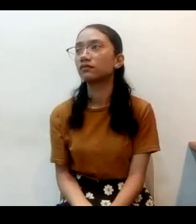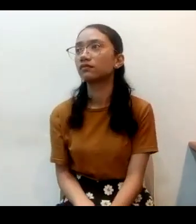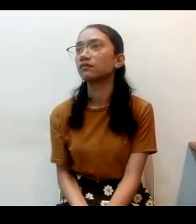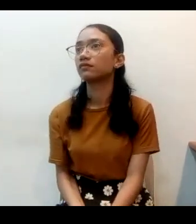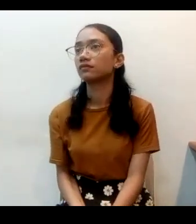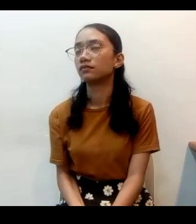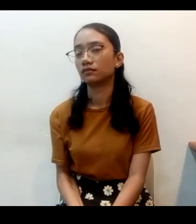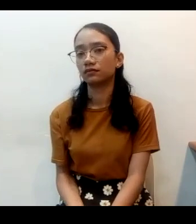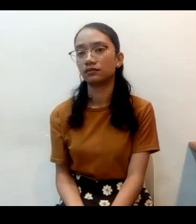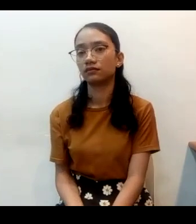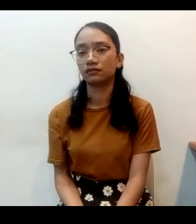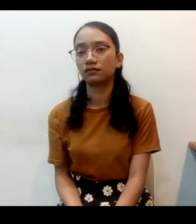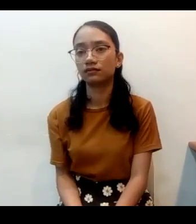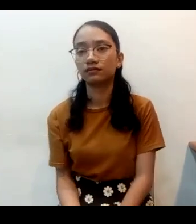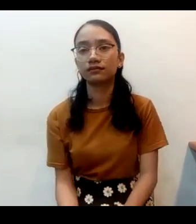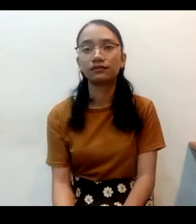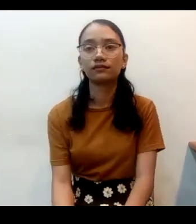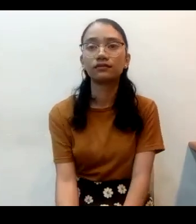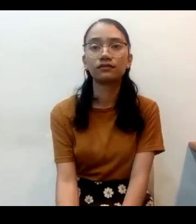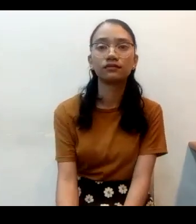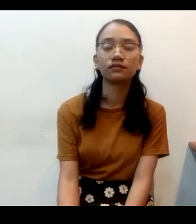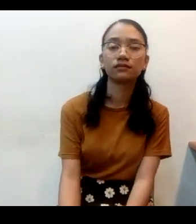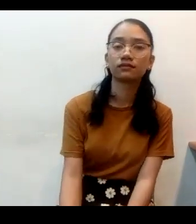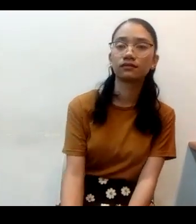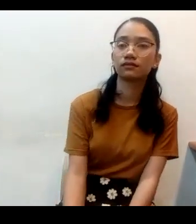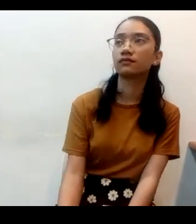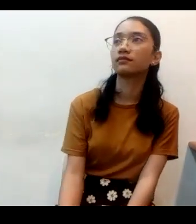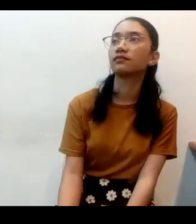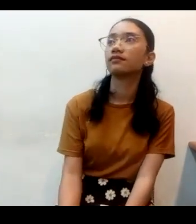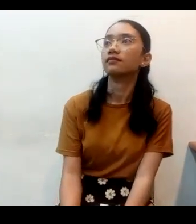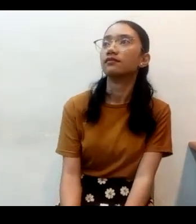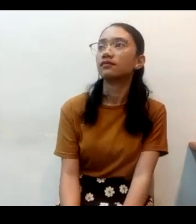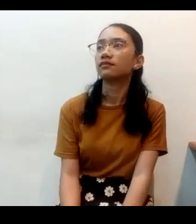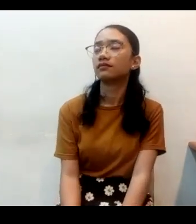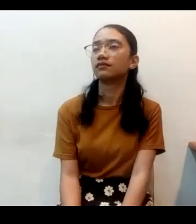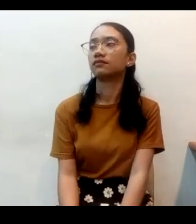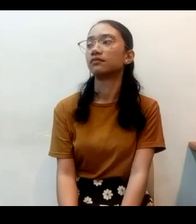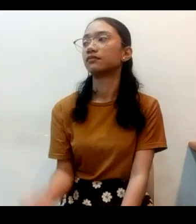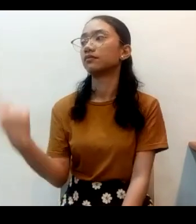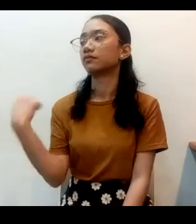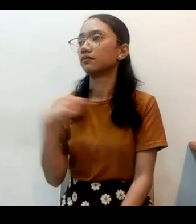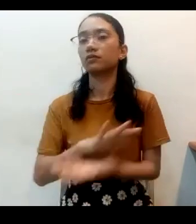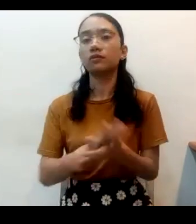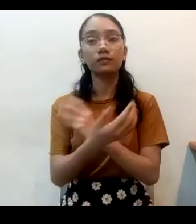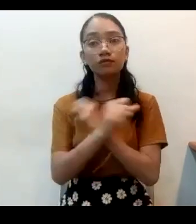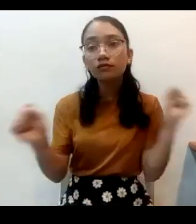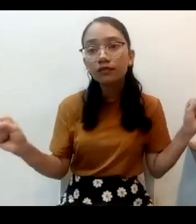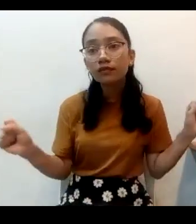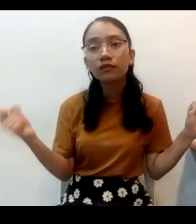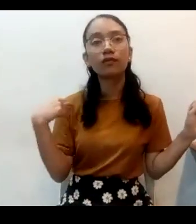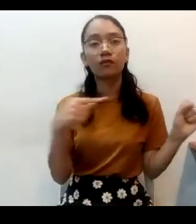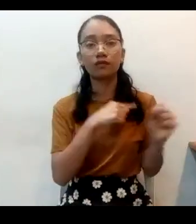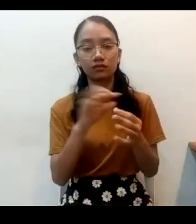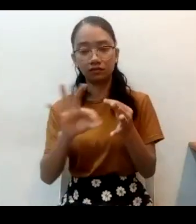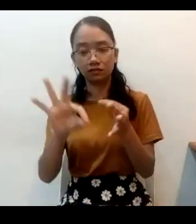na manatili sa mga taong nabuksan yung mata at hindi po sa mga bulag. But even though we get salvation, even though we open our spiritual